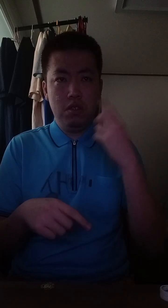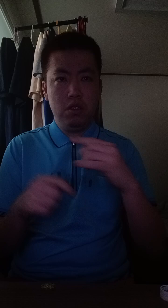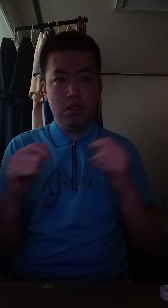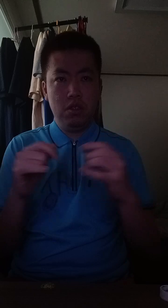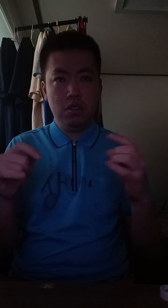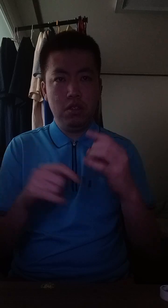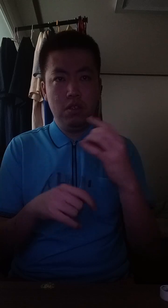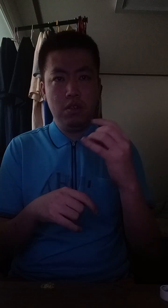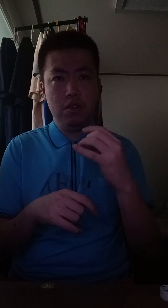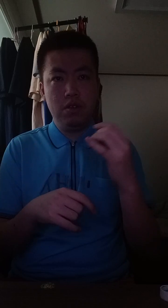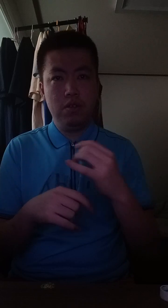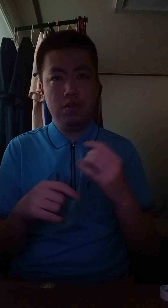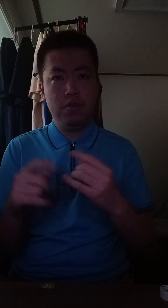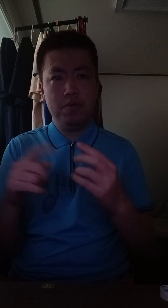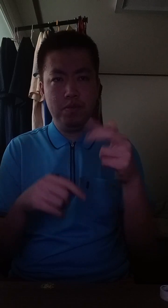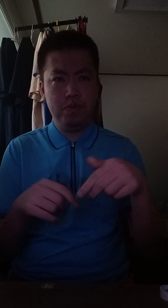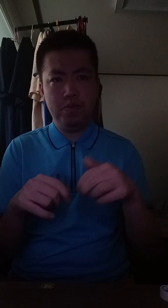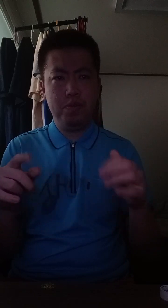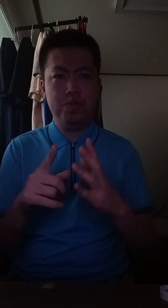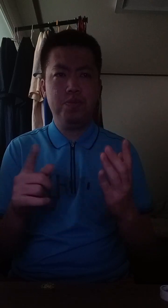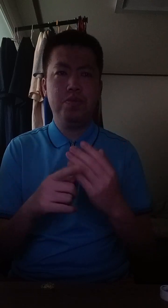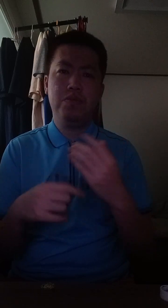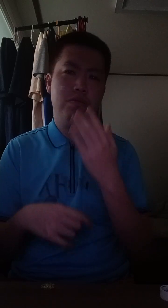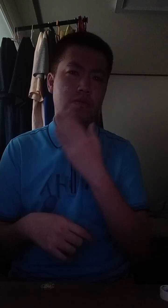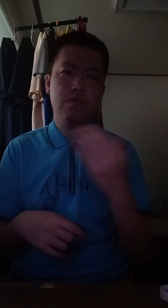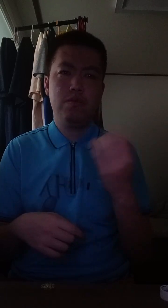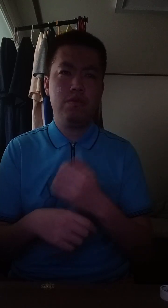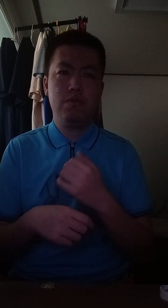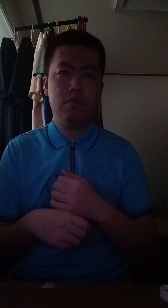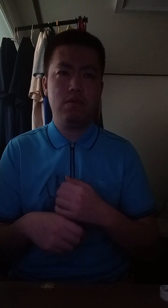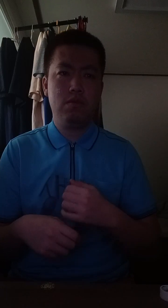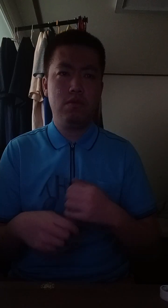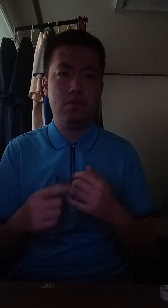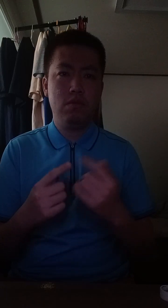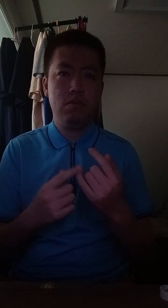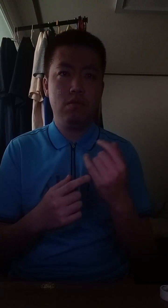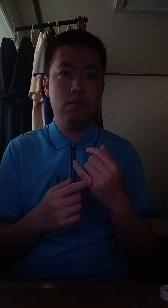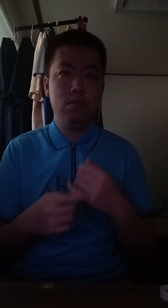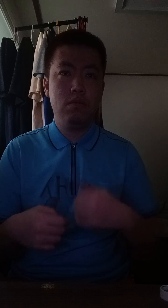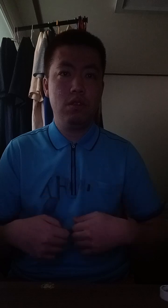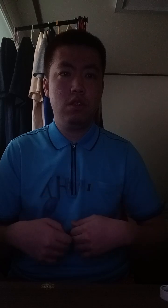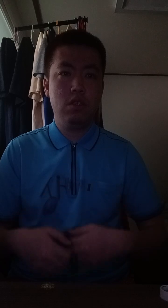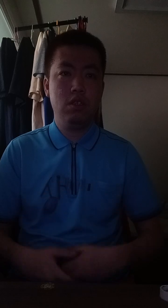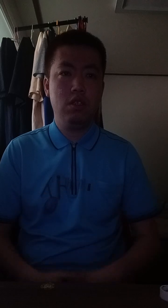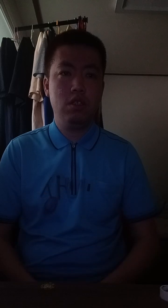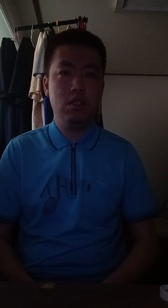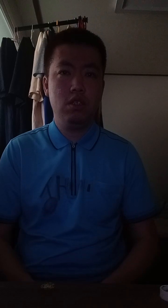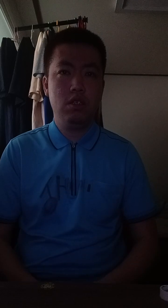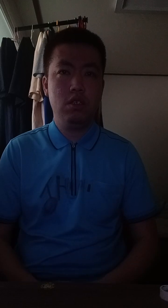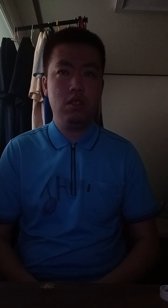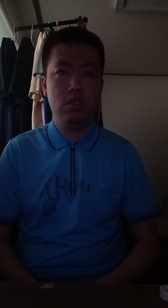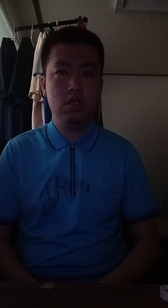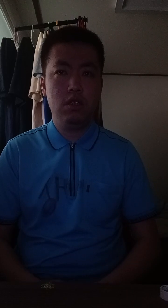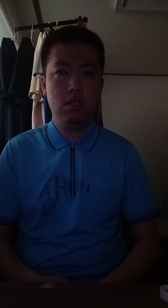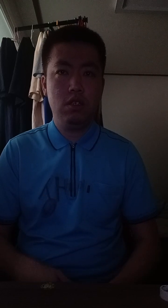있지만 잇따르는 발빠짐 사고를 막을 추가 대책이 절실해 보입니다. KBS 뉴스 김영록입니다.